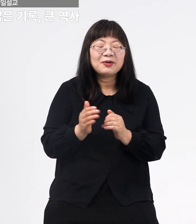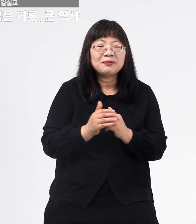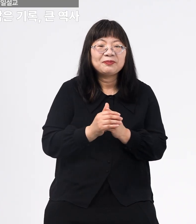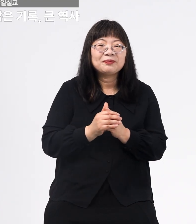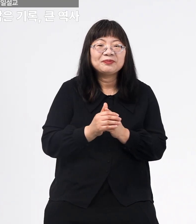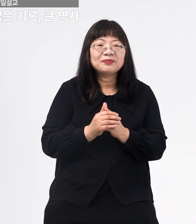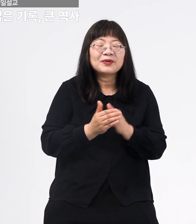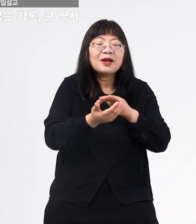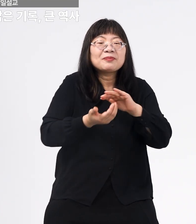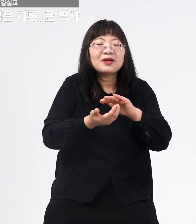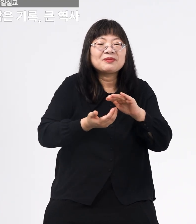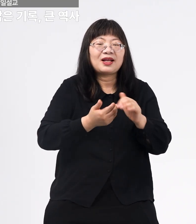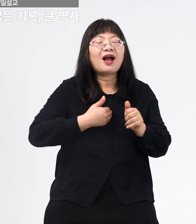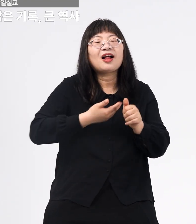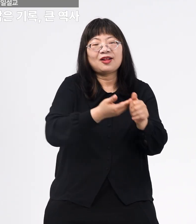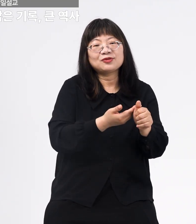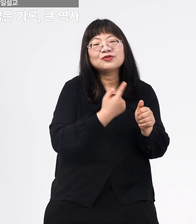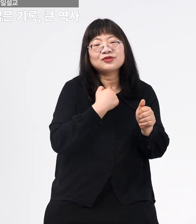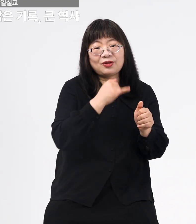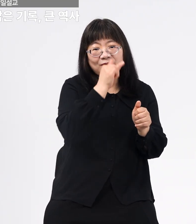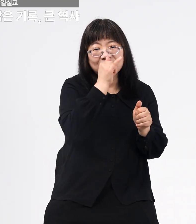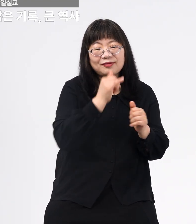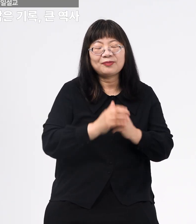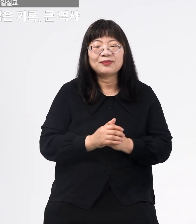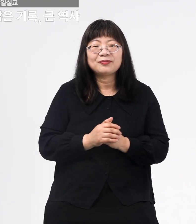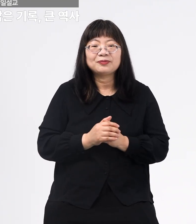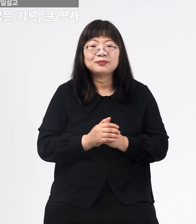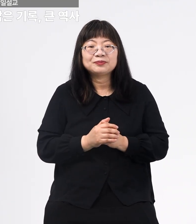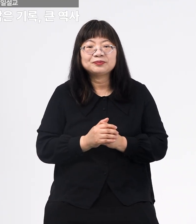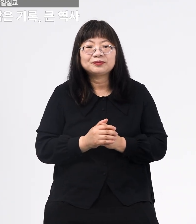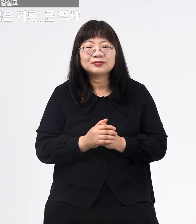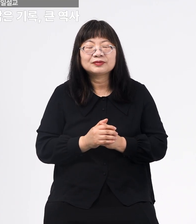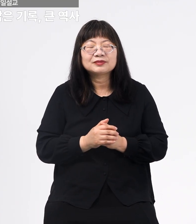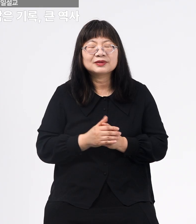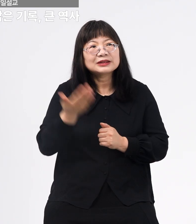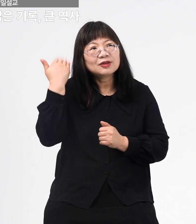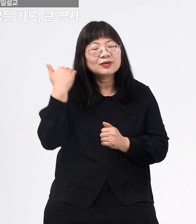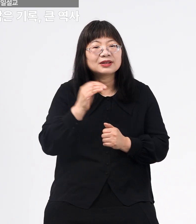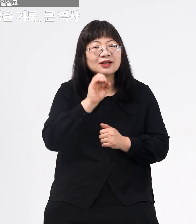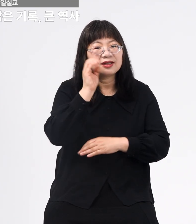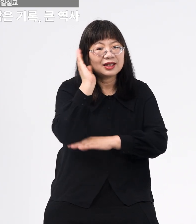미리 다 듣는 가운데 제가 이런 얘기를 했어요.